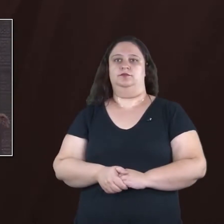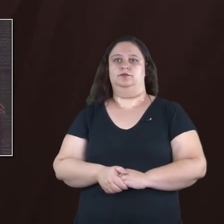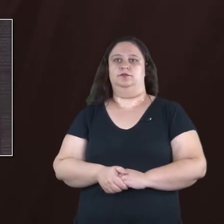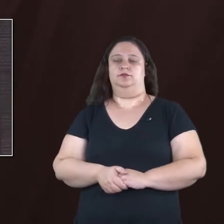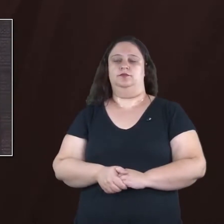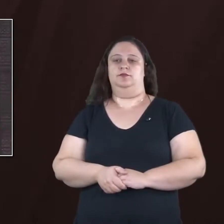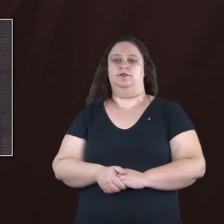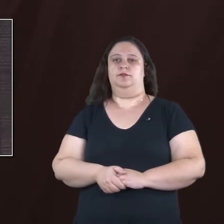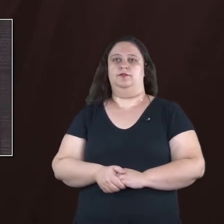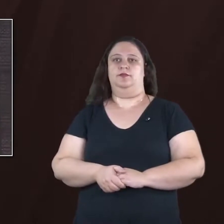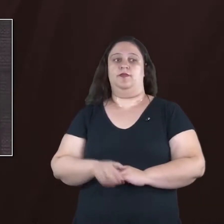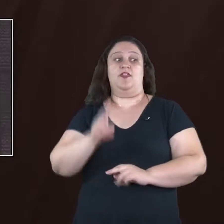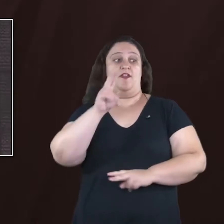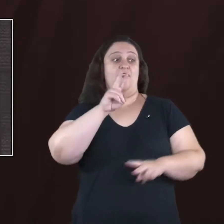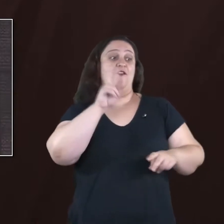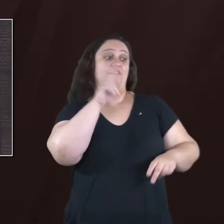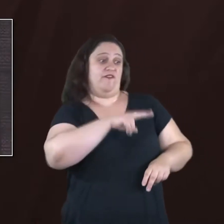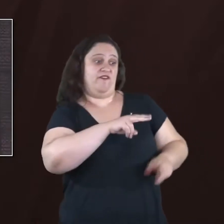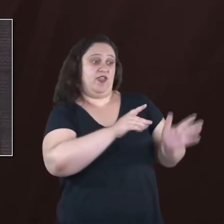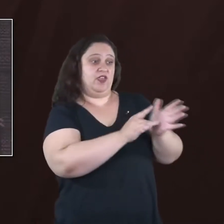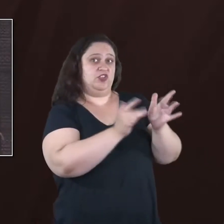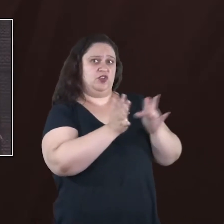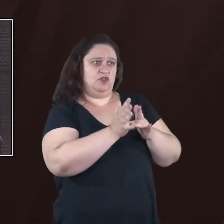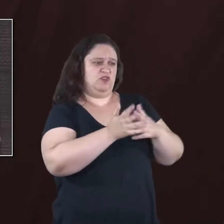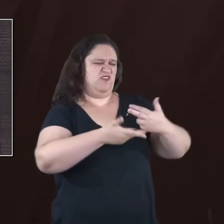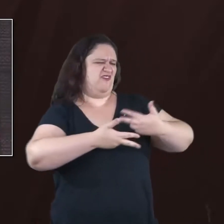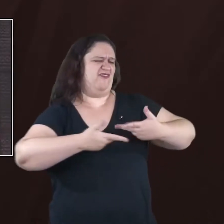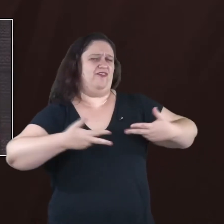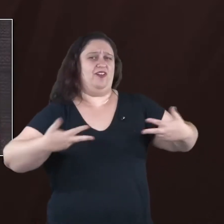Muitos viram a Jesus, né?